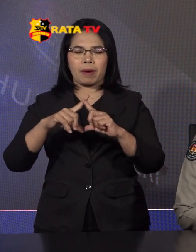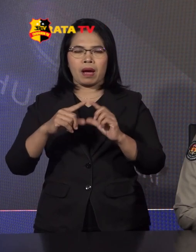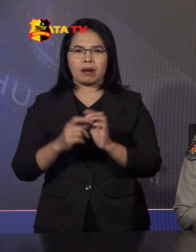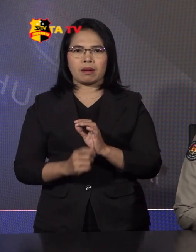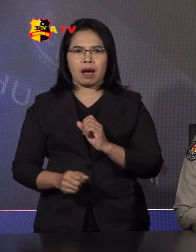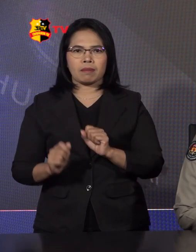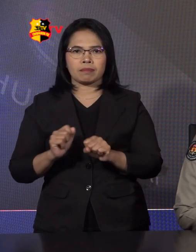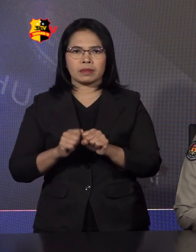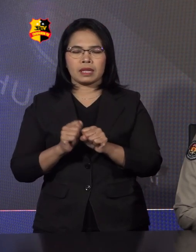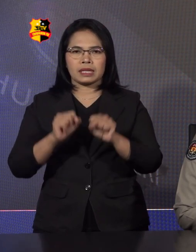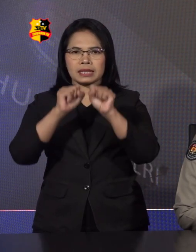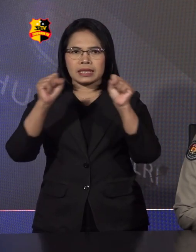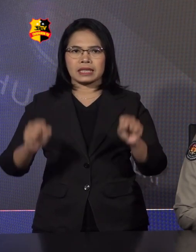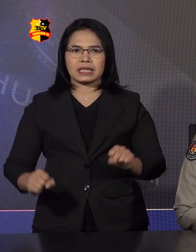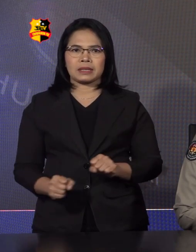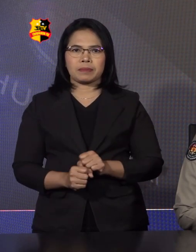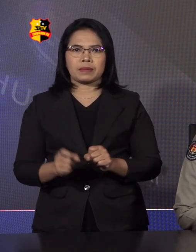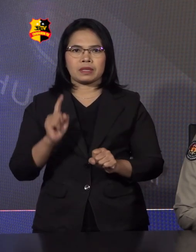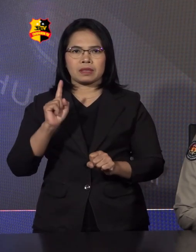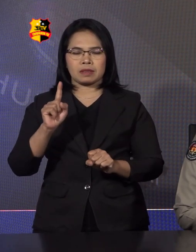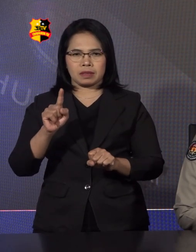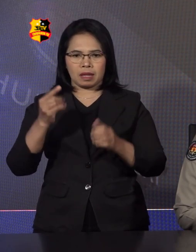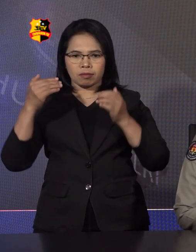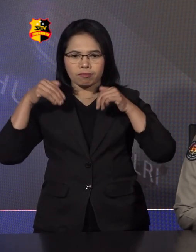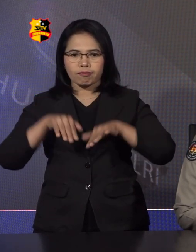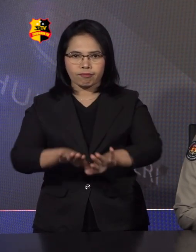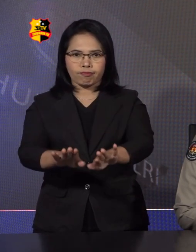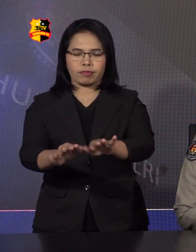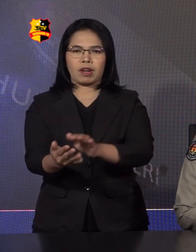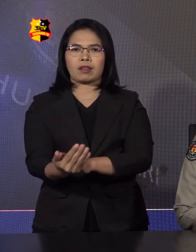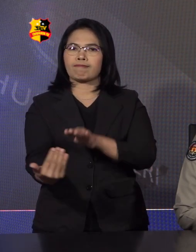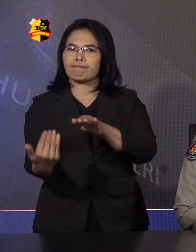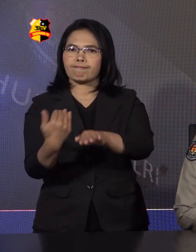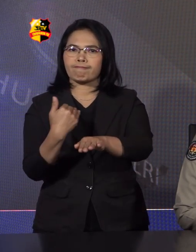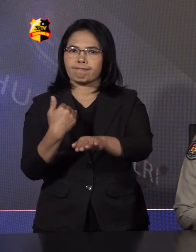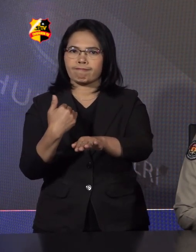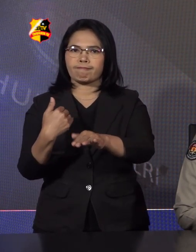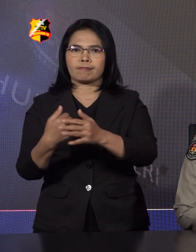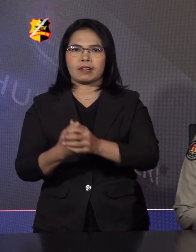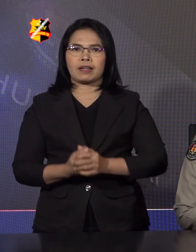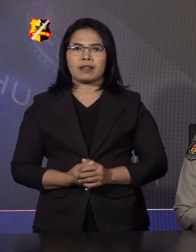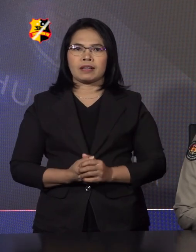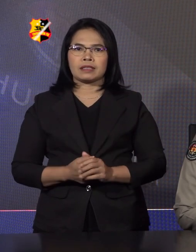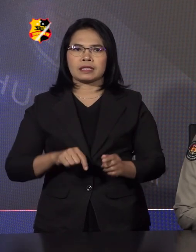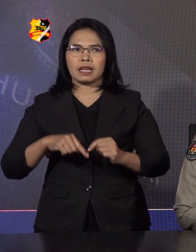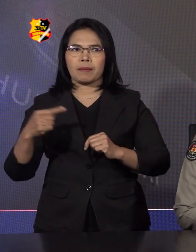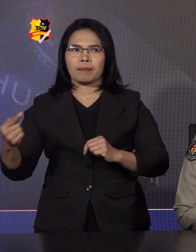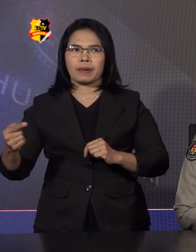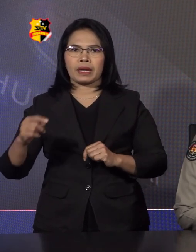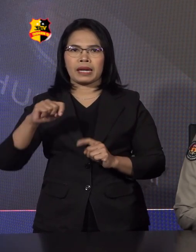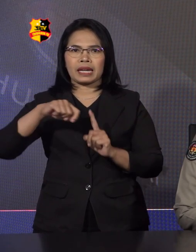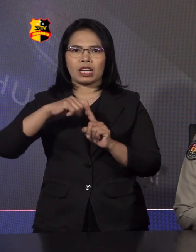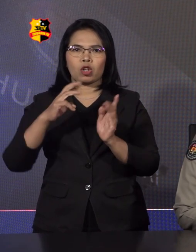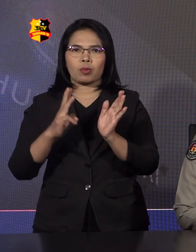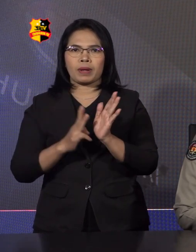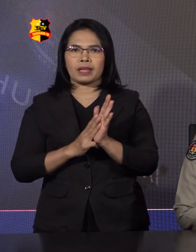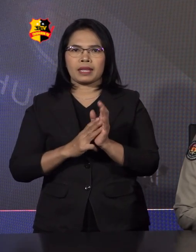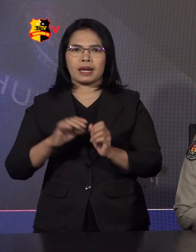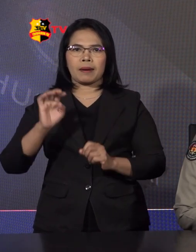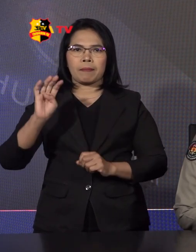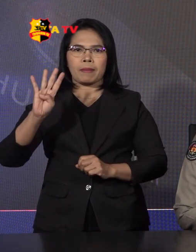sistem one way dari diameter 72 Jika Tama sampai dengan KM